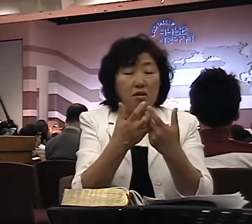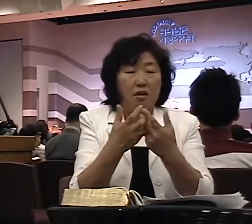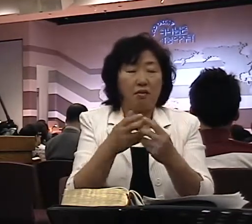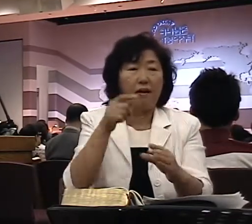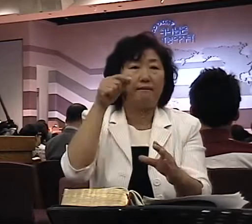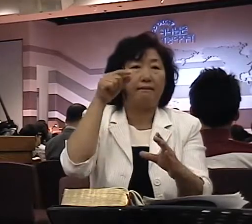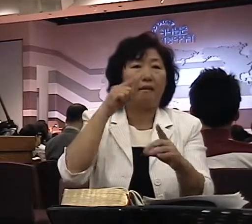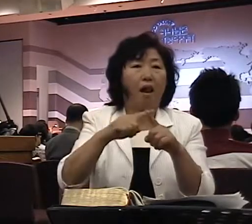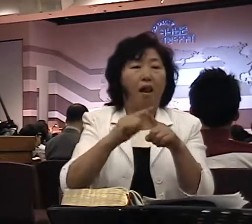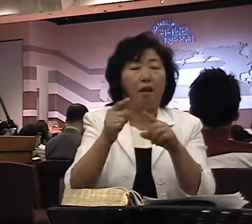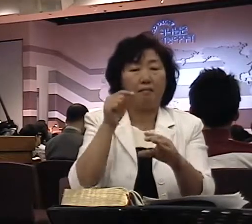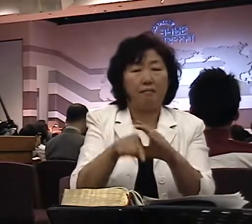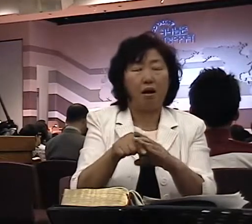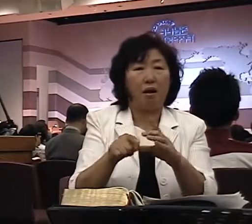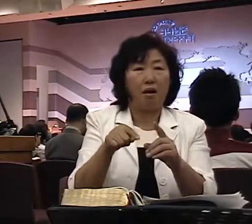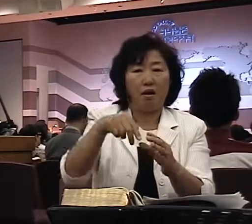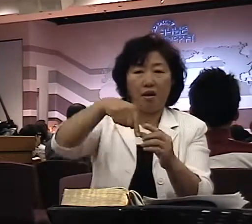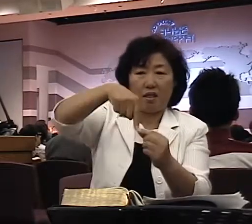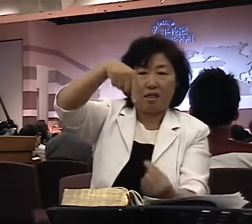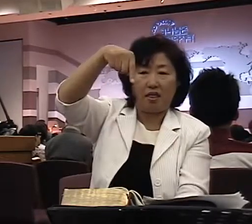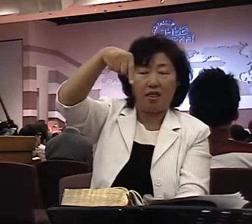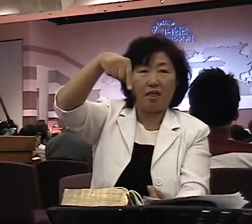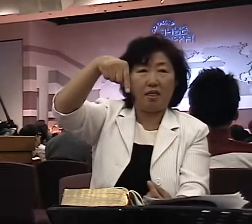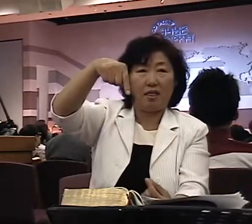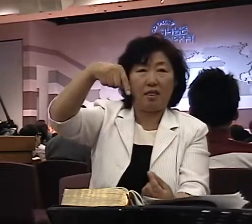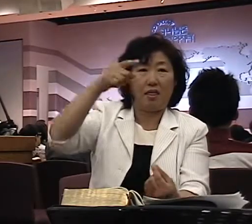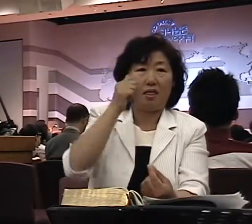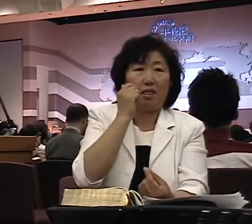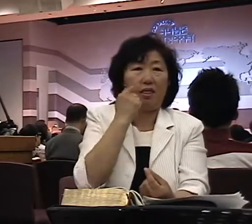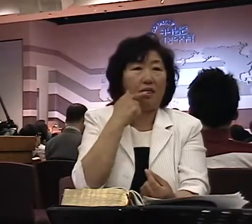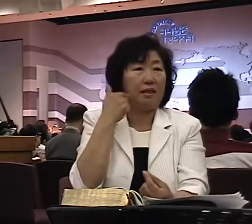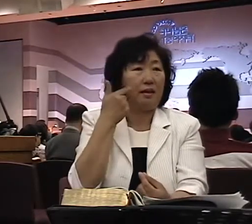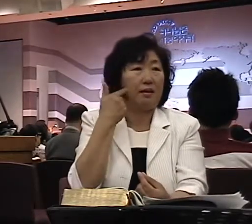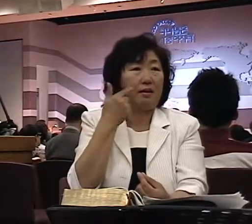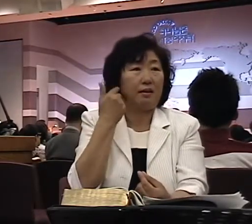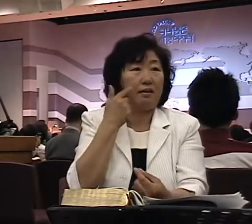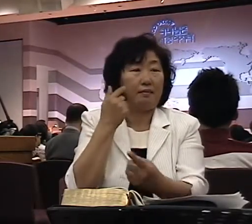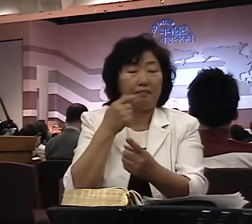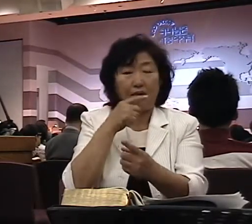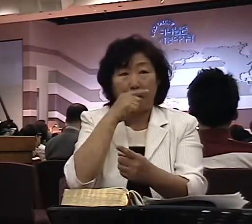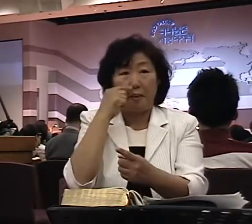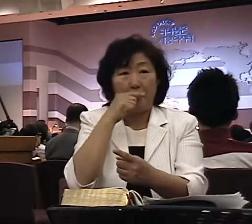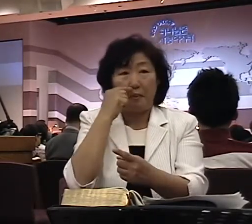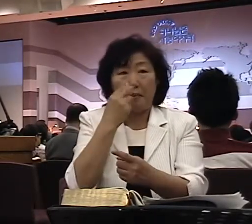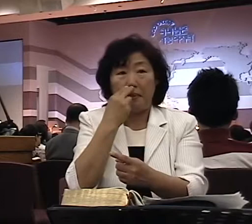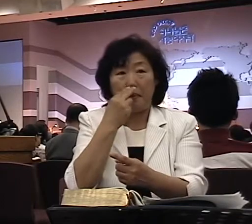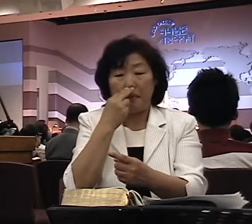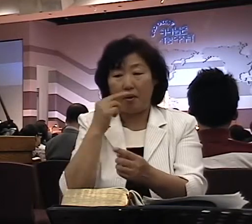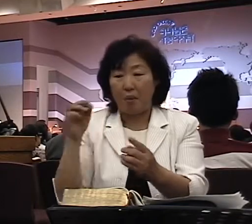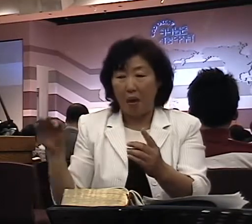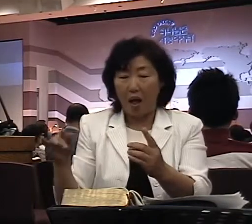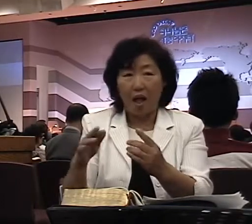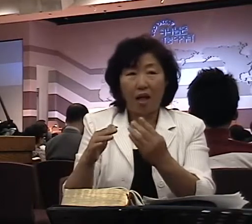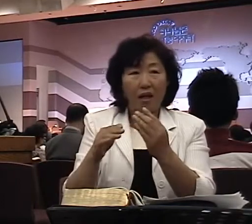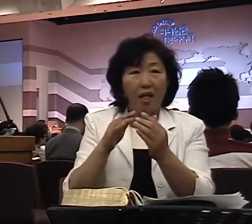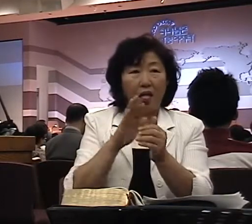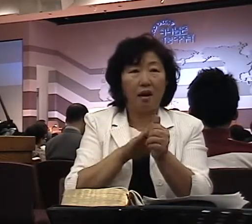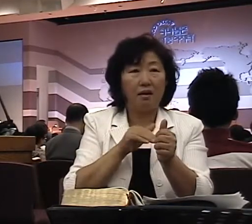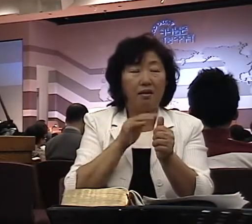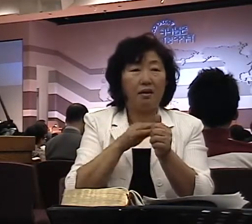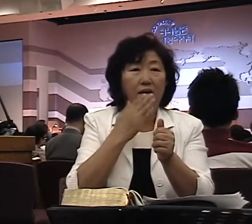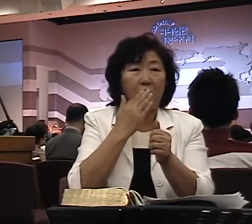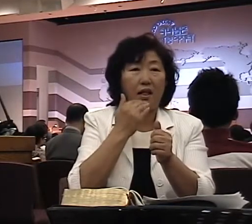그 늑대들이 지나가다가 이 피 냄새를 맡고 와서 핥기 시작합니다. 핥는 가운데 자신의